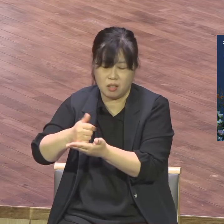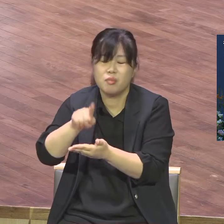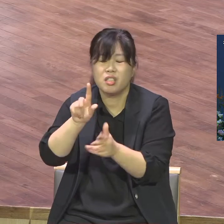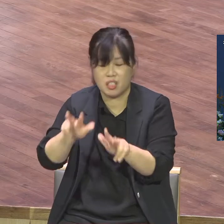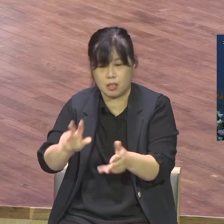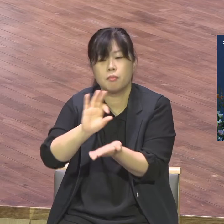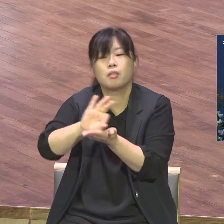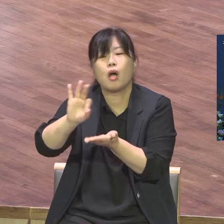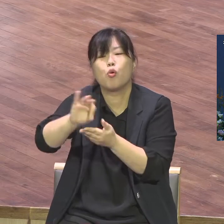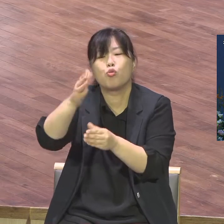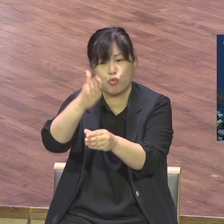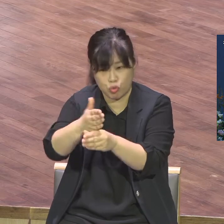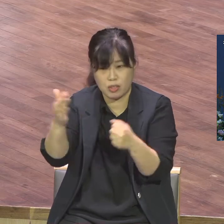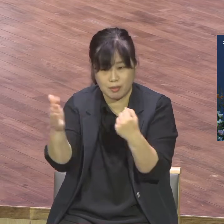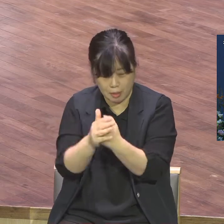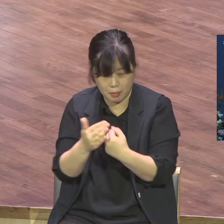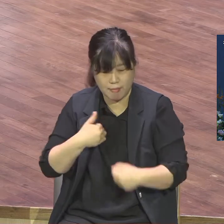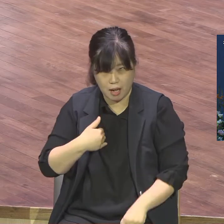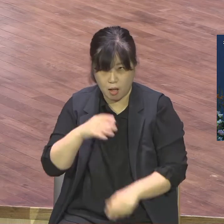그래서 제자가 된 거예요.